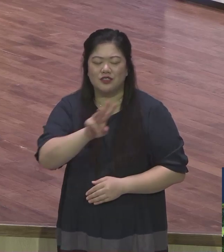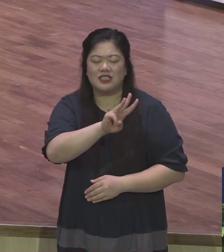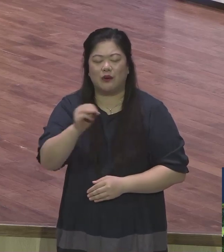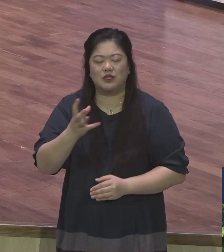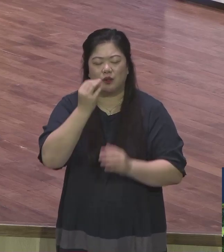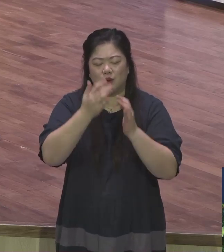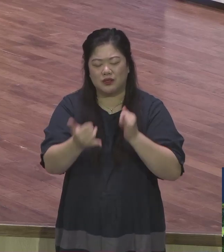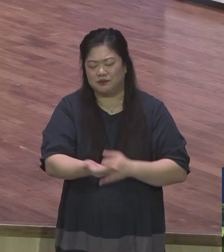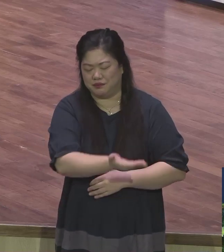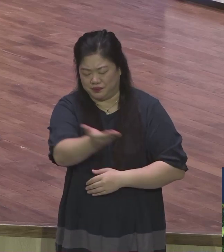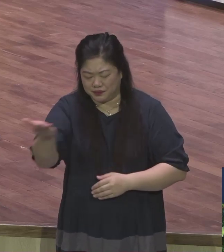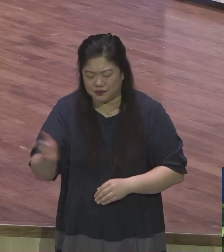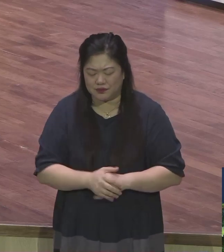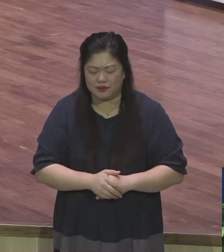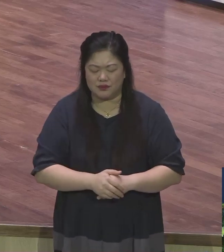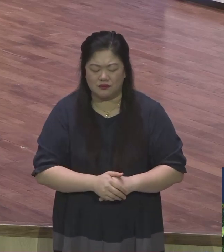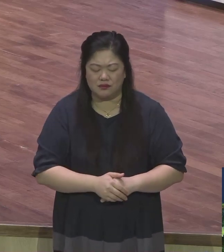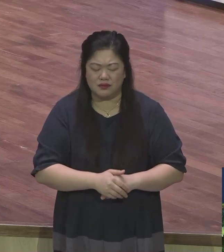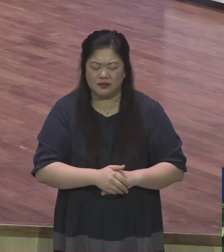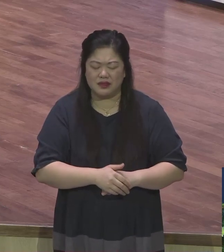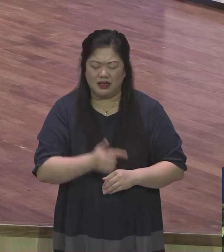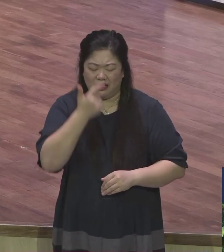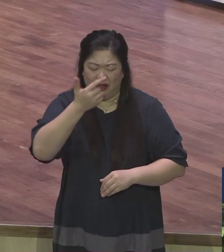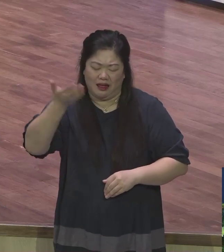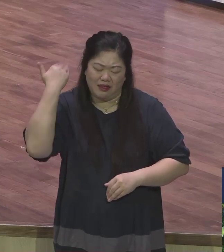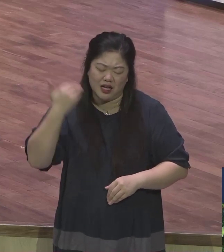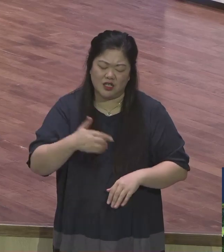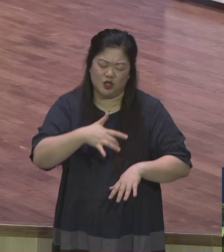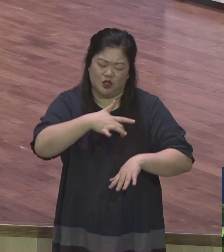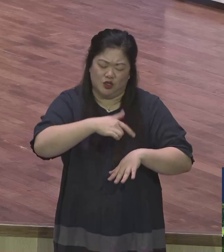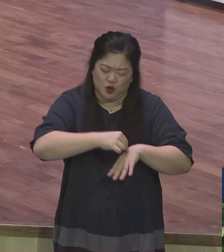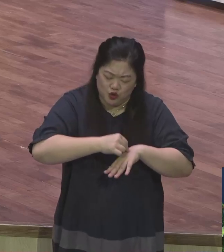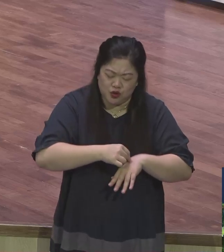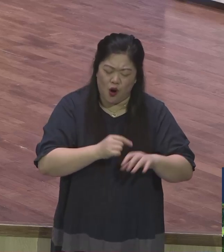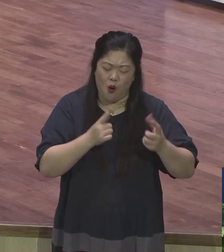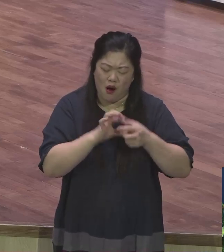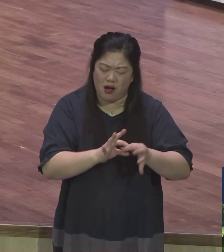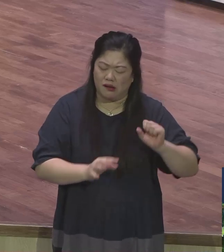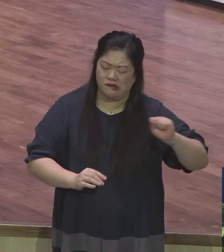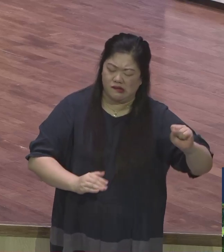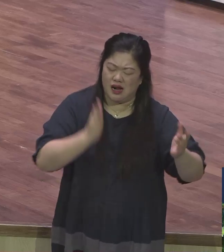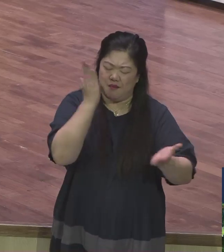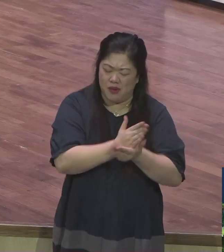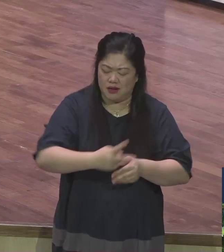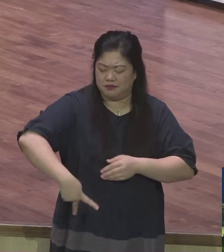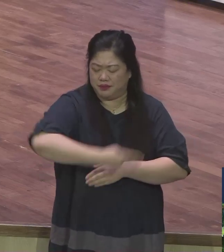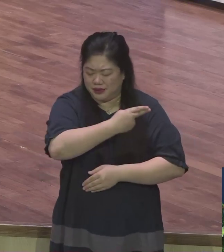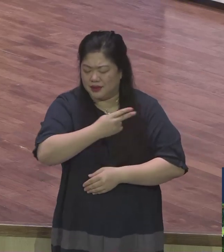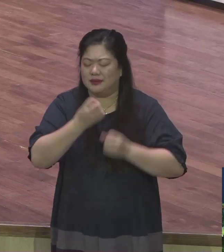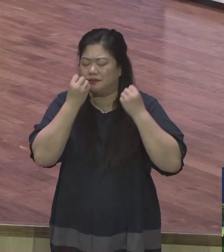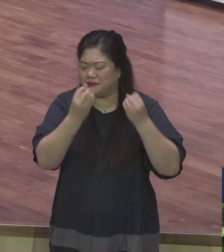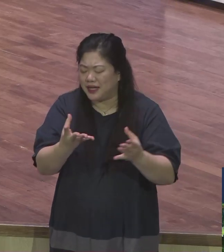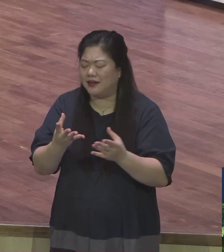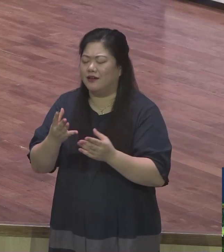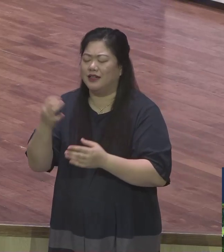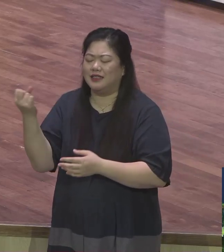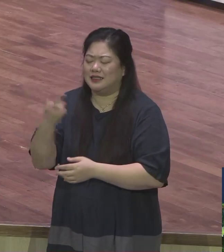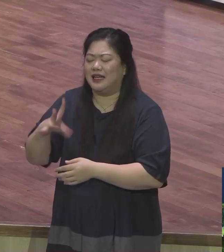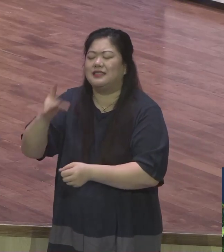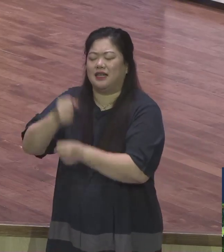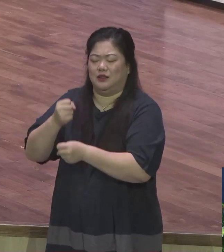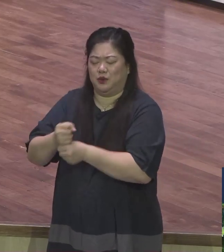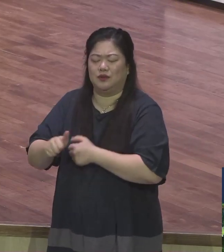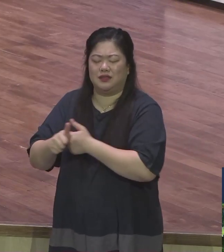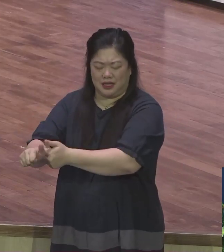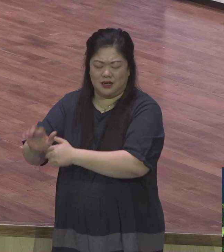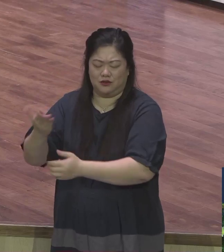아니라 거듭난 재창조의 사람으로 재창조의 삶을 살려야 주옵소서 세상 사람들은 뭘 먹을까